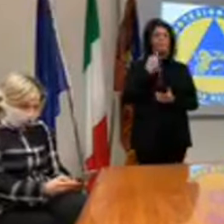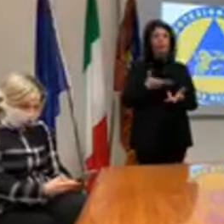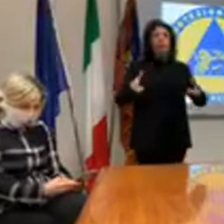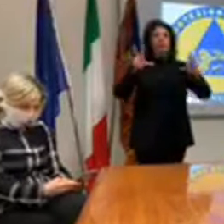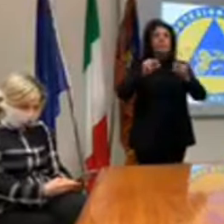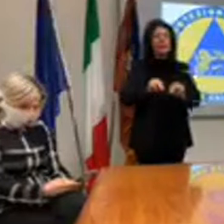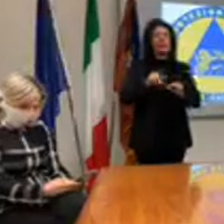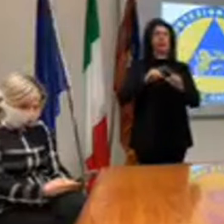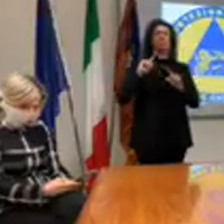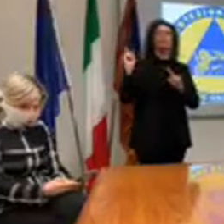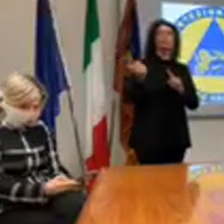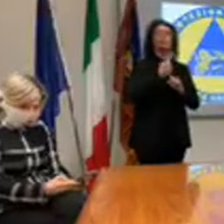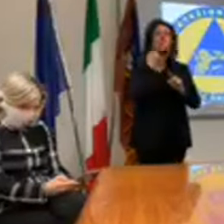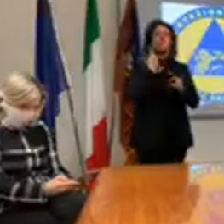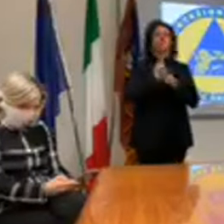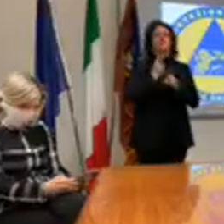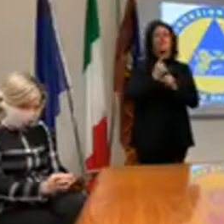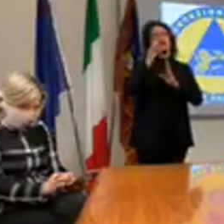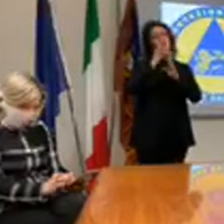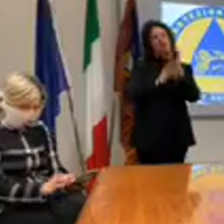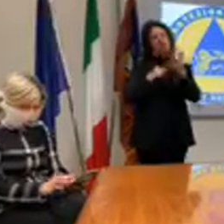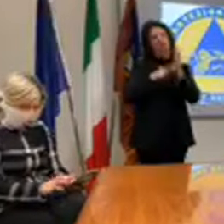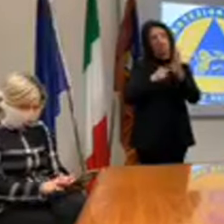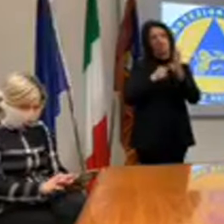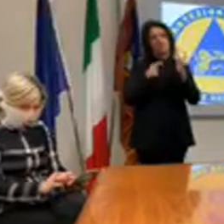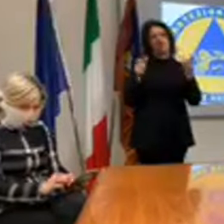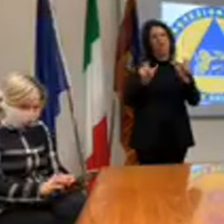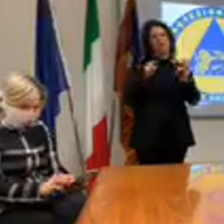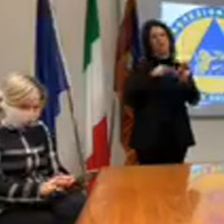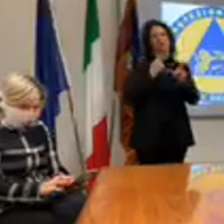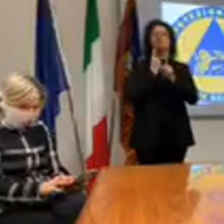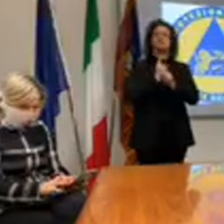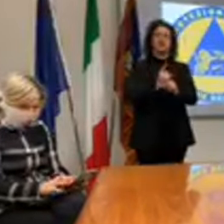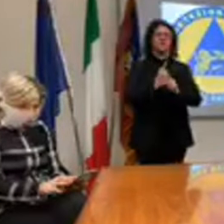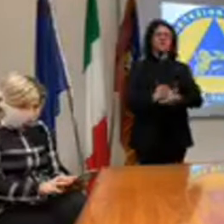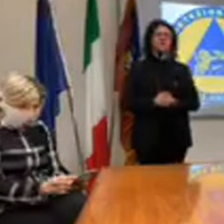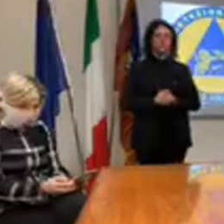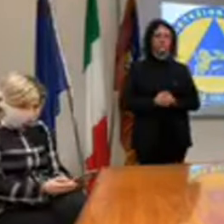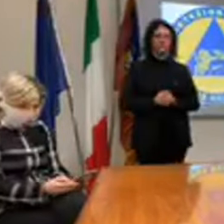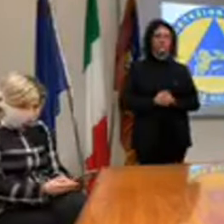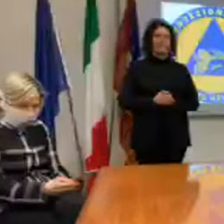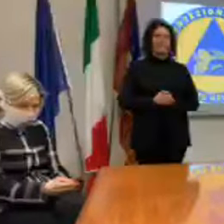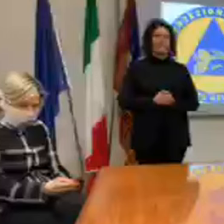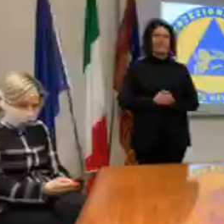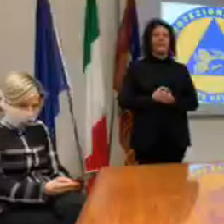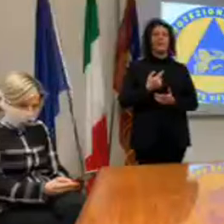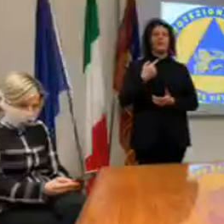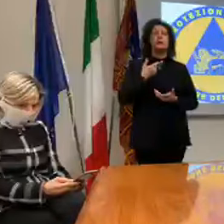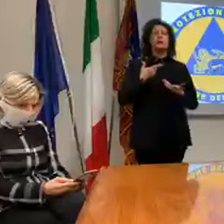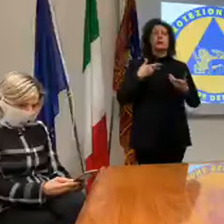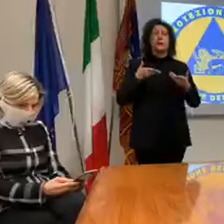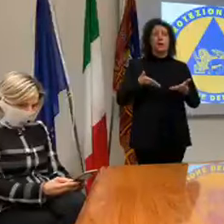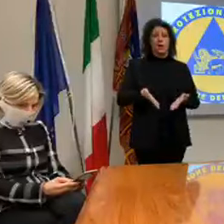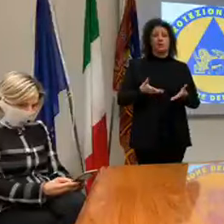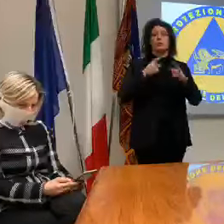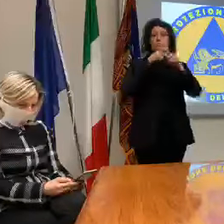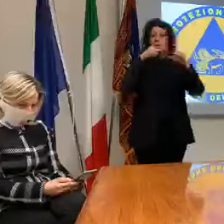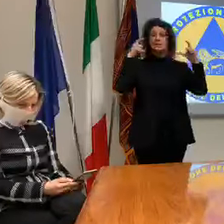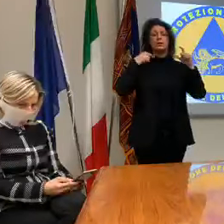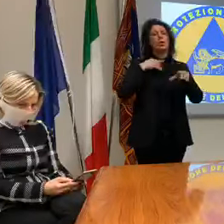tema, io non mi metto la mascherina, ce l'ho tutto il giorno, ce l'ho qui, ma per per un fatto anche, come si può dire, di cercare di essere un